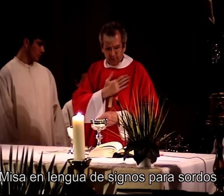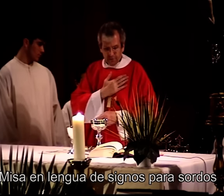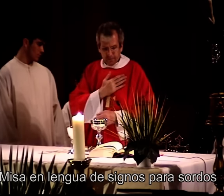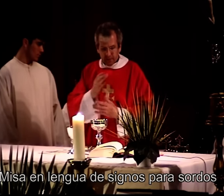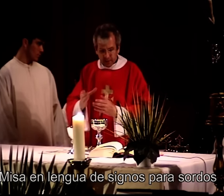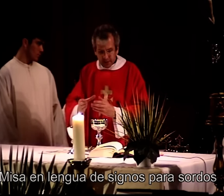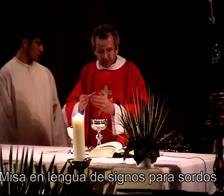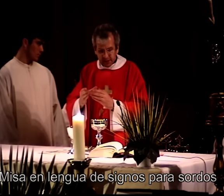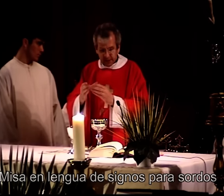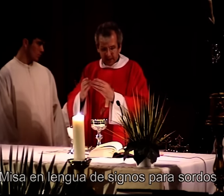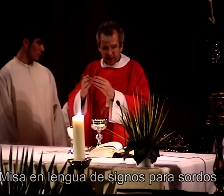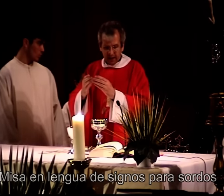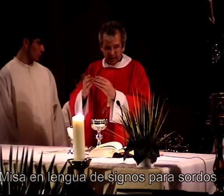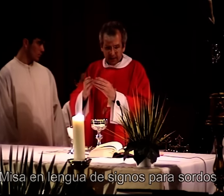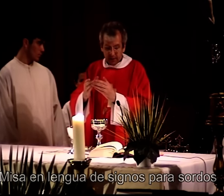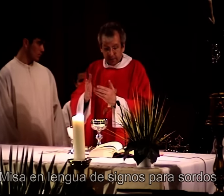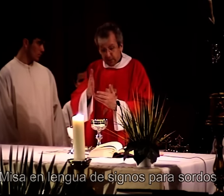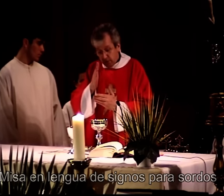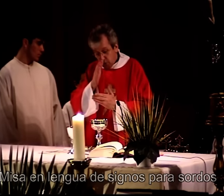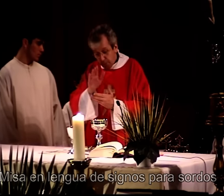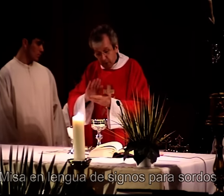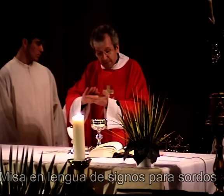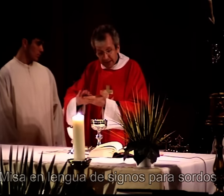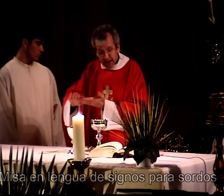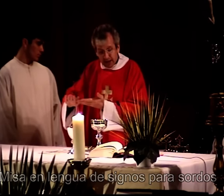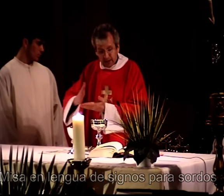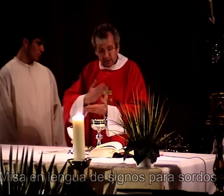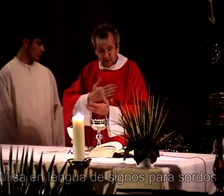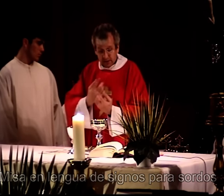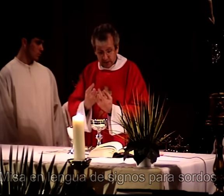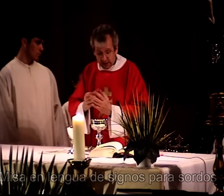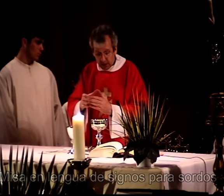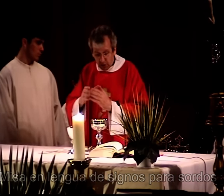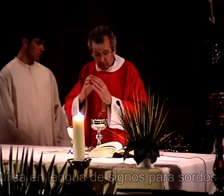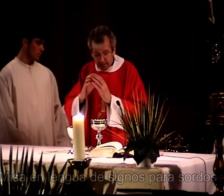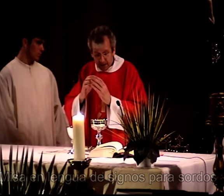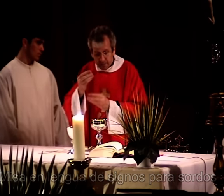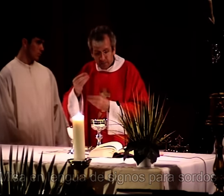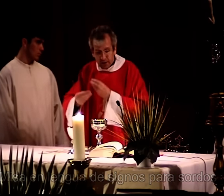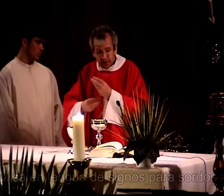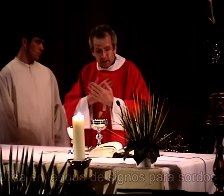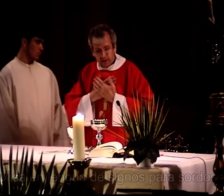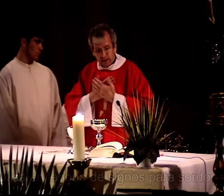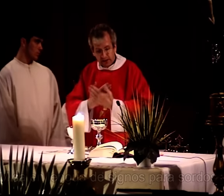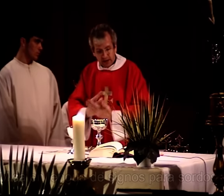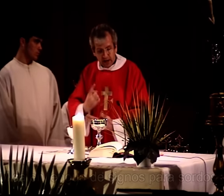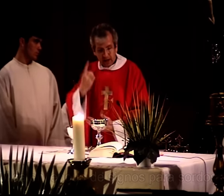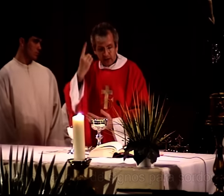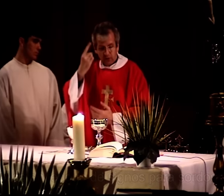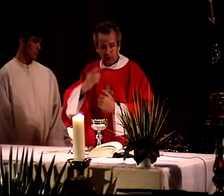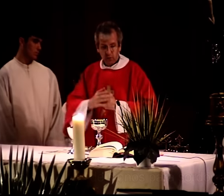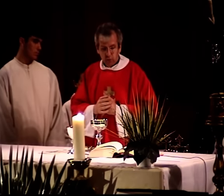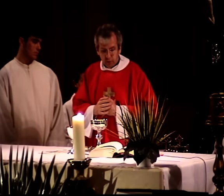Padre mío, si este cáliz no puede pasar sin que yo lo beba, que se